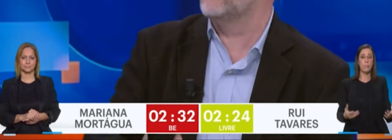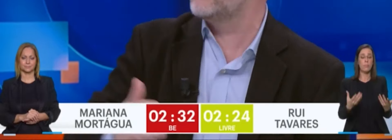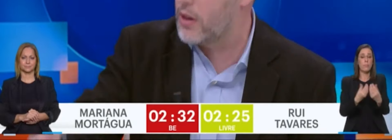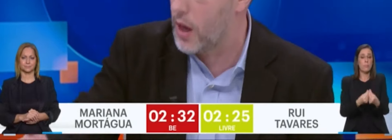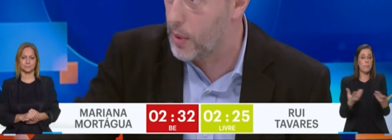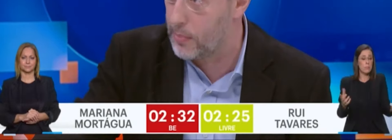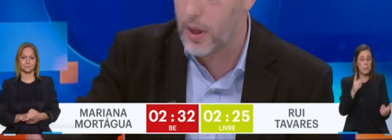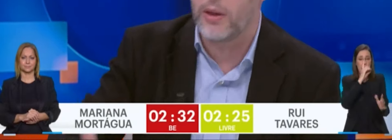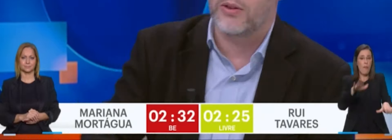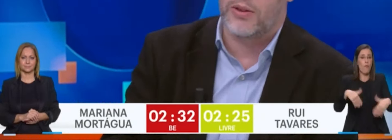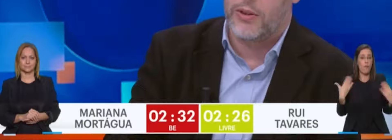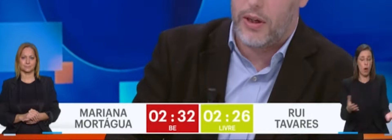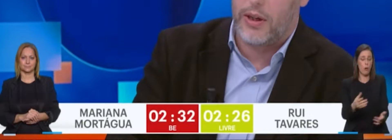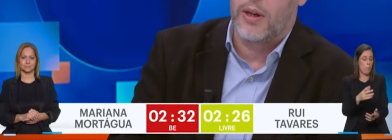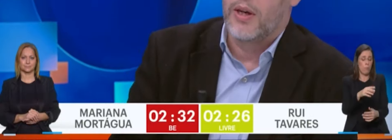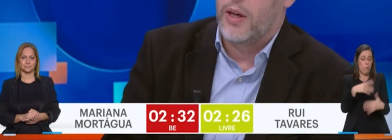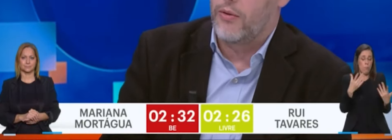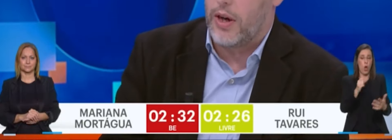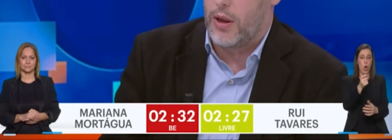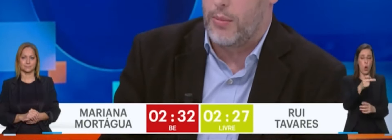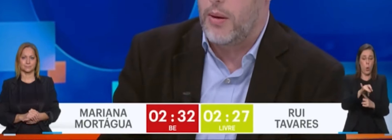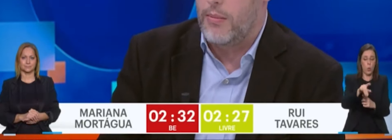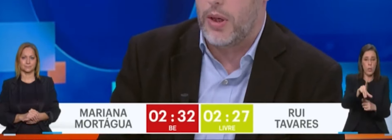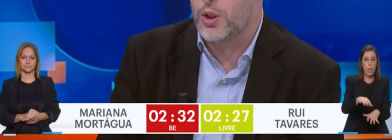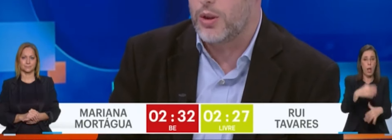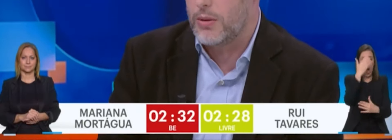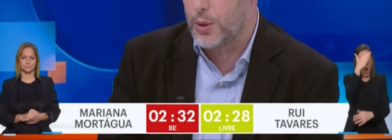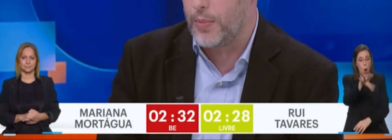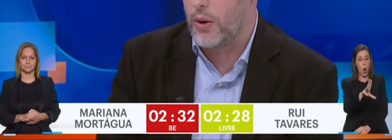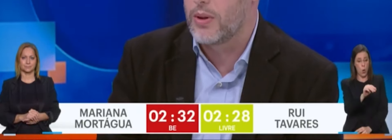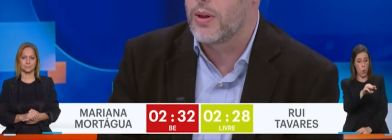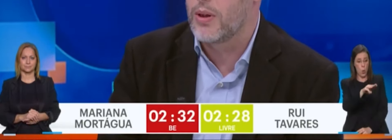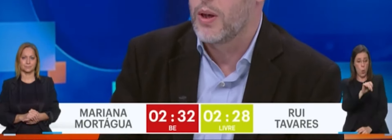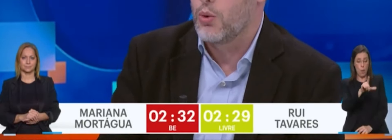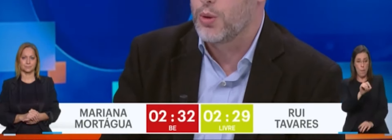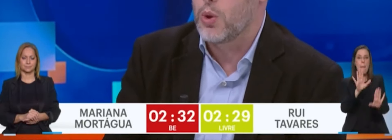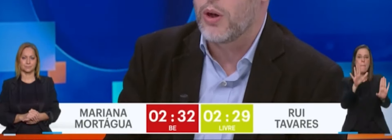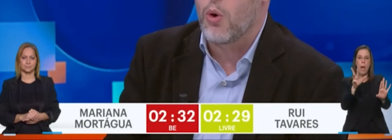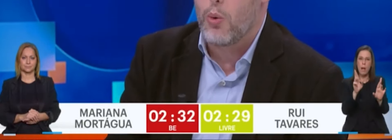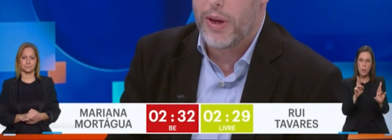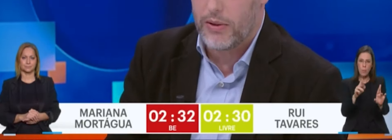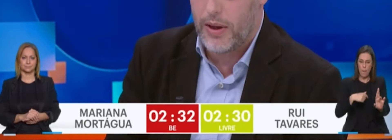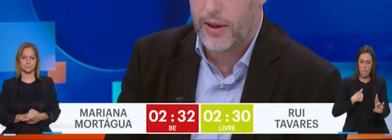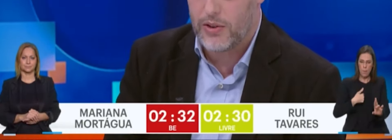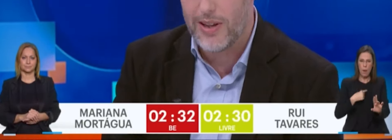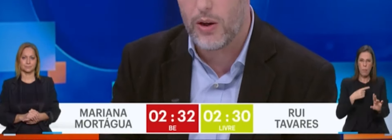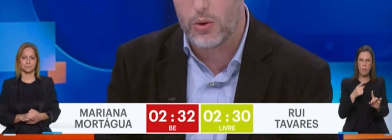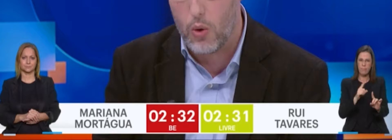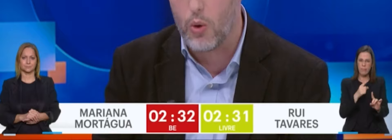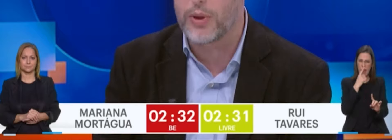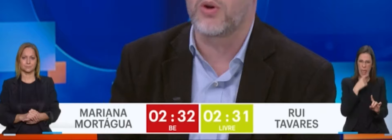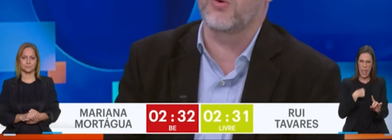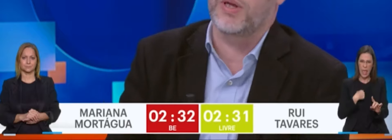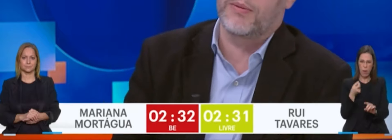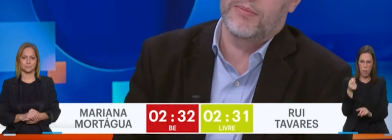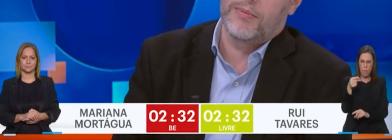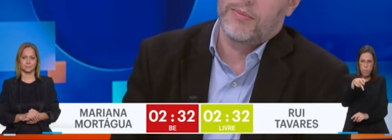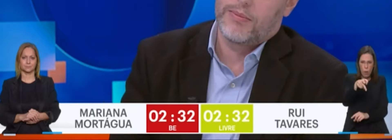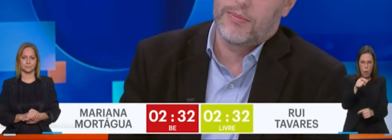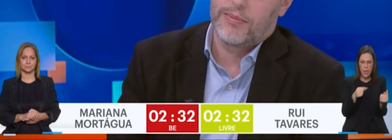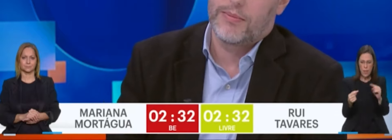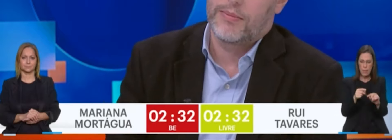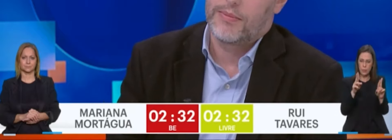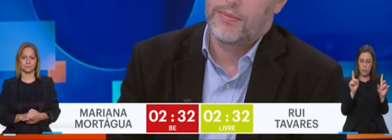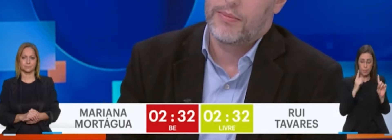frente a Gonçalo da câmara Pereira Se quiserem enviar também mas espero que luí Montenegro Não cometa esse erro de não comparecer ao debate